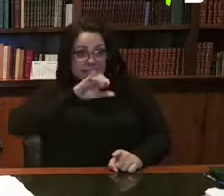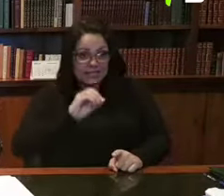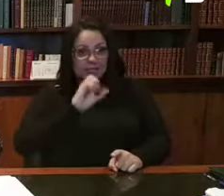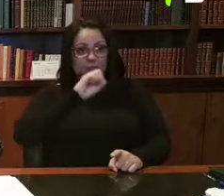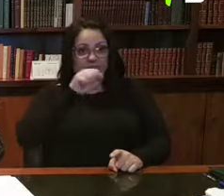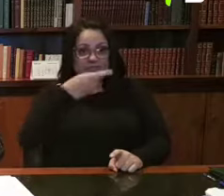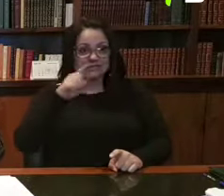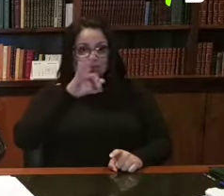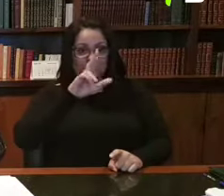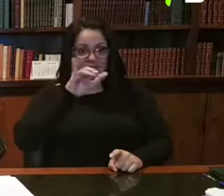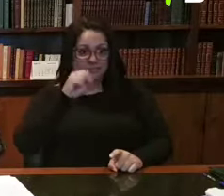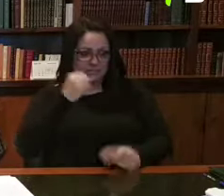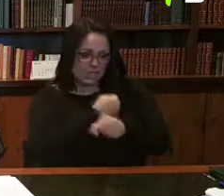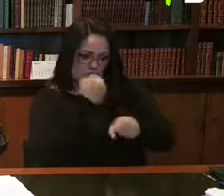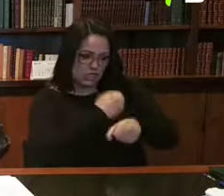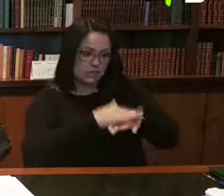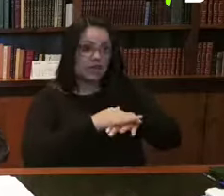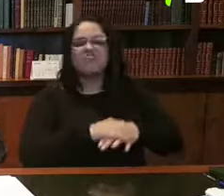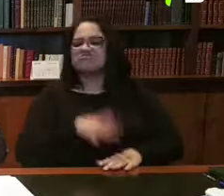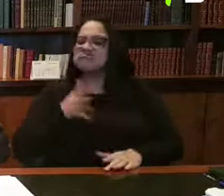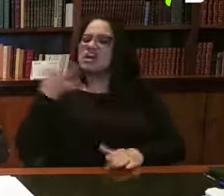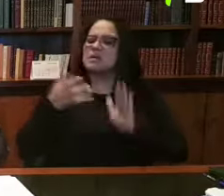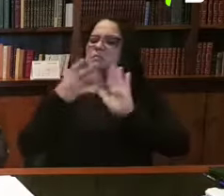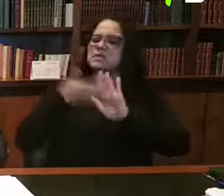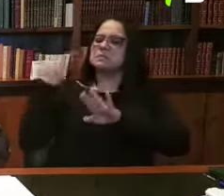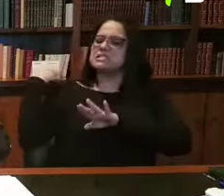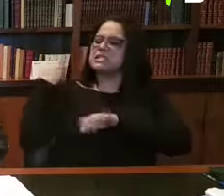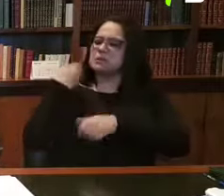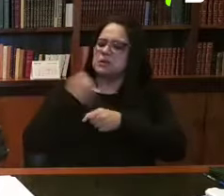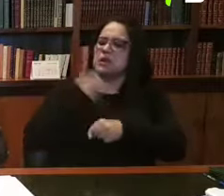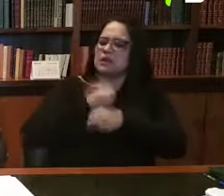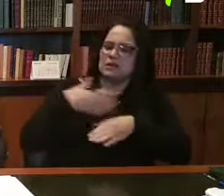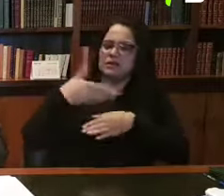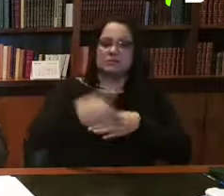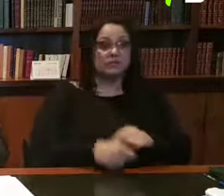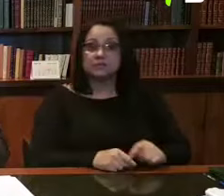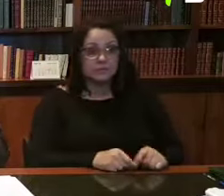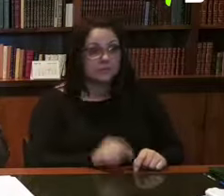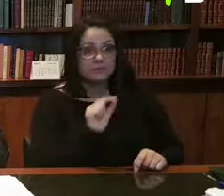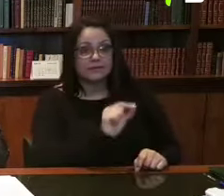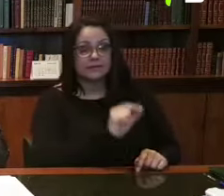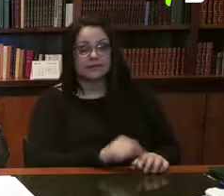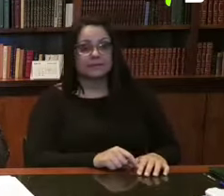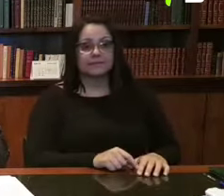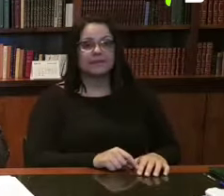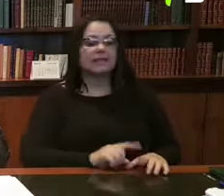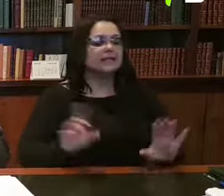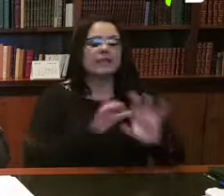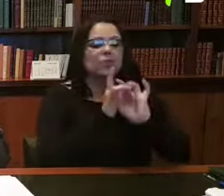francisco é o pessoal falar a obra começou lá atrás sim começou lá atrás mais longe via decisão do governo não